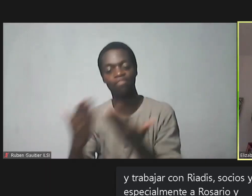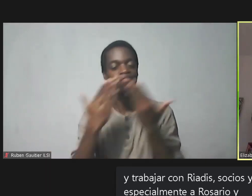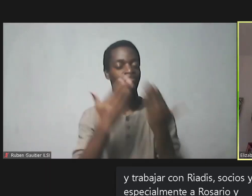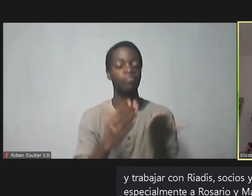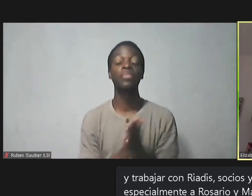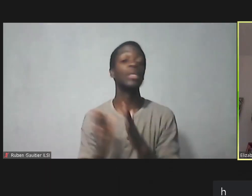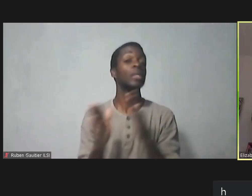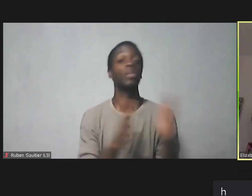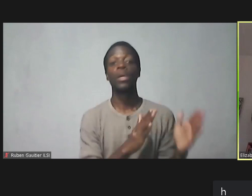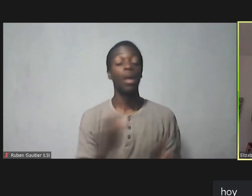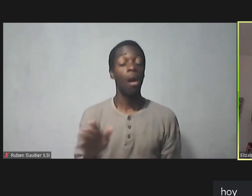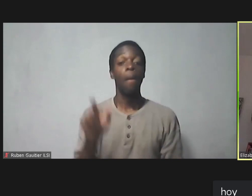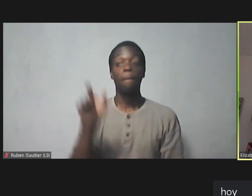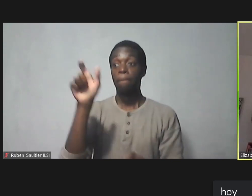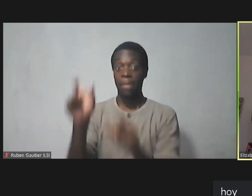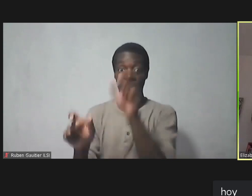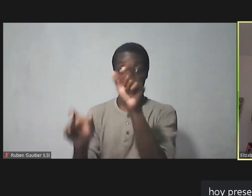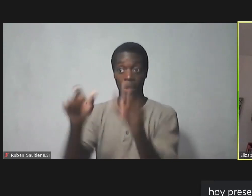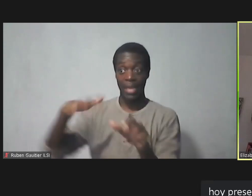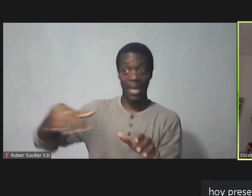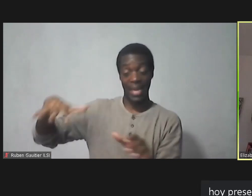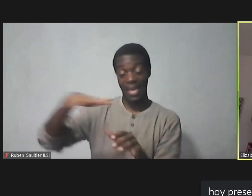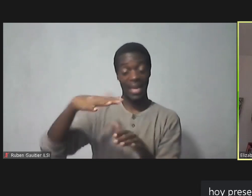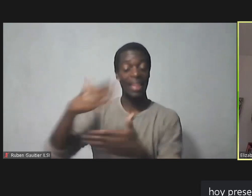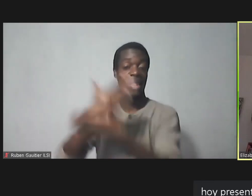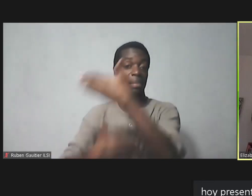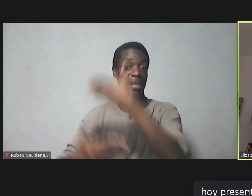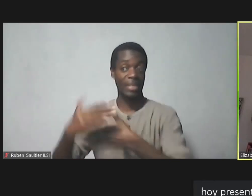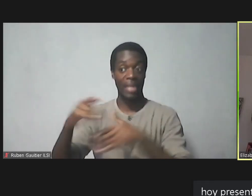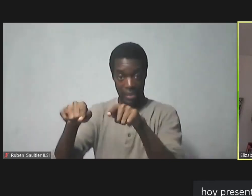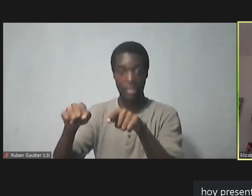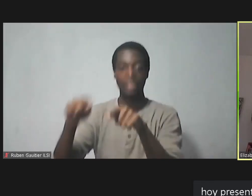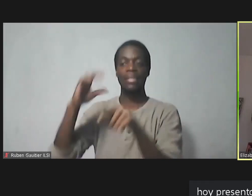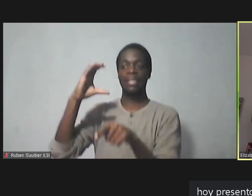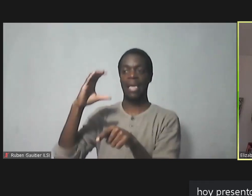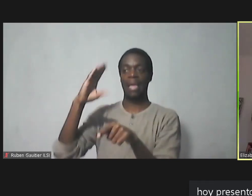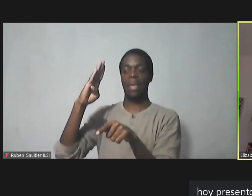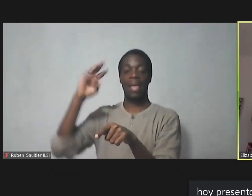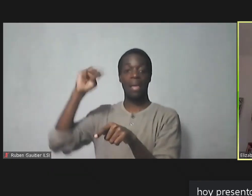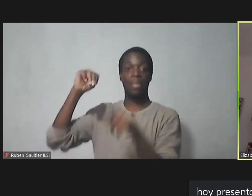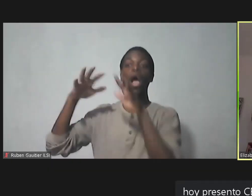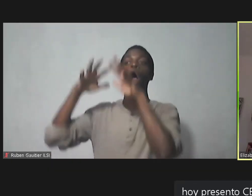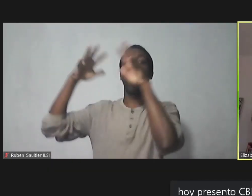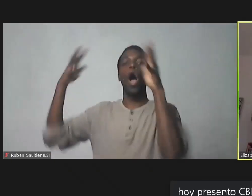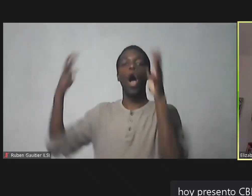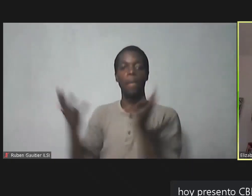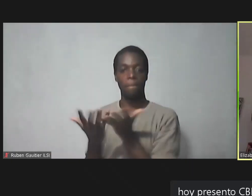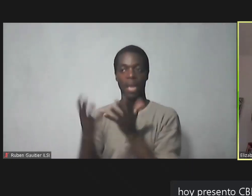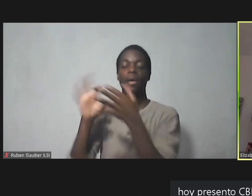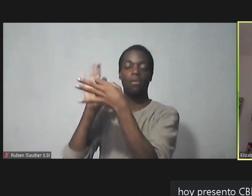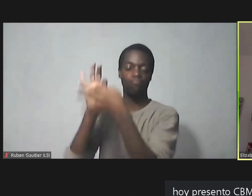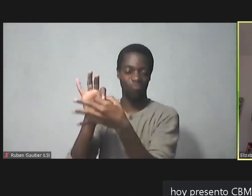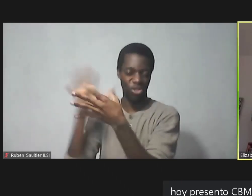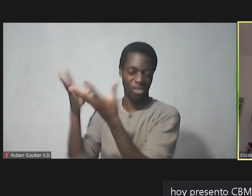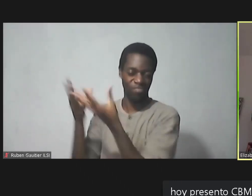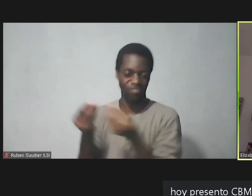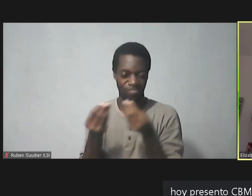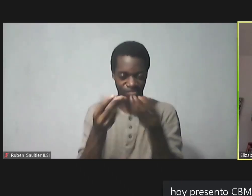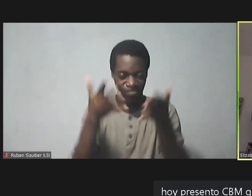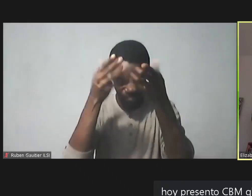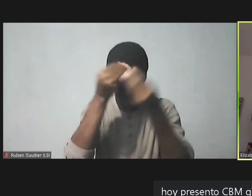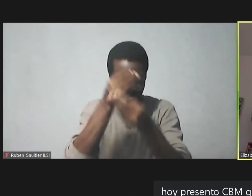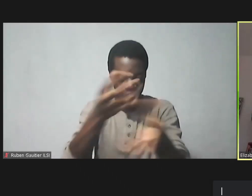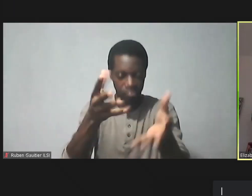Personas con Discapacidad y CBM Global. Bueno, la pandemia de COVID y las